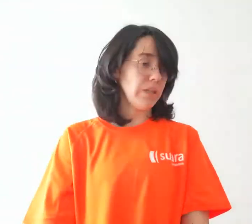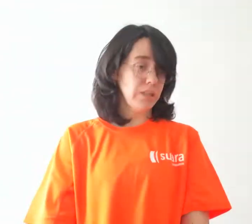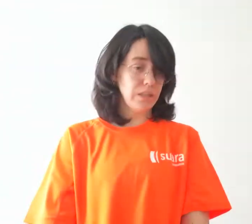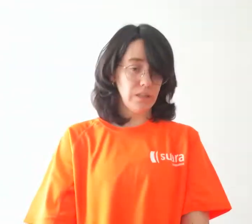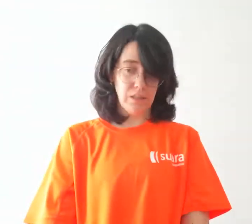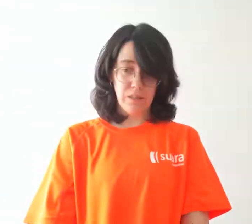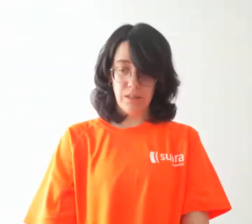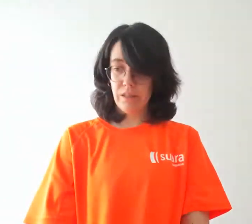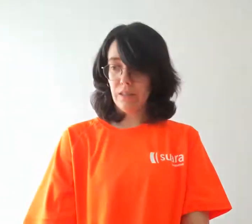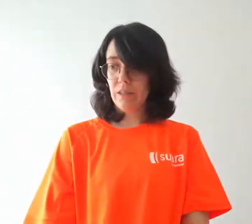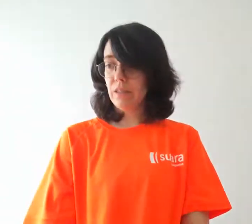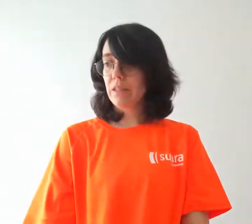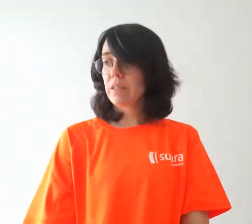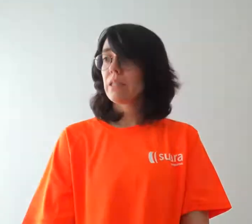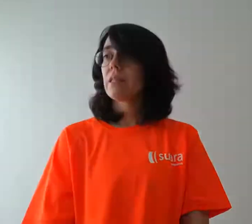2,